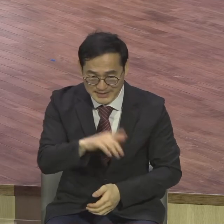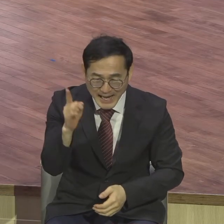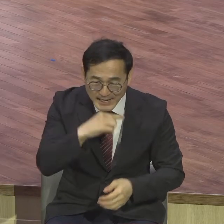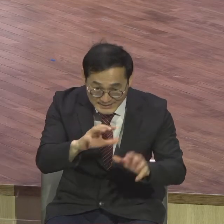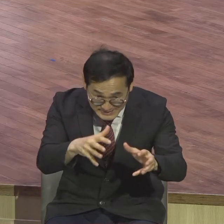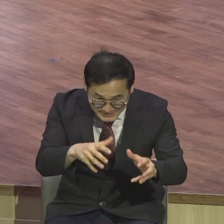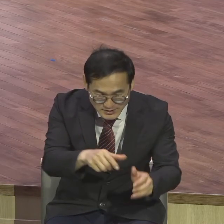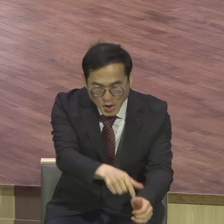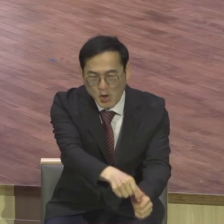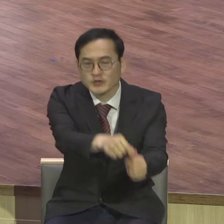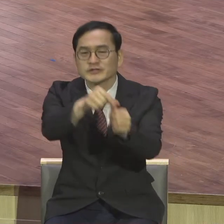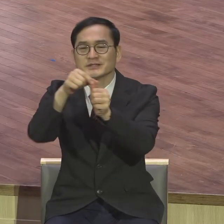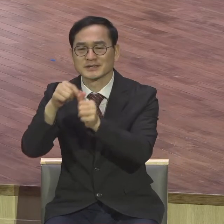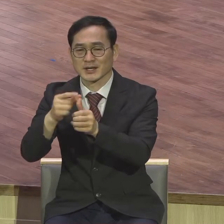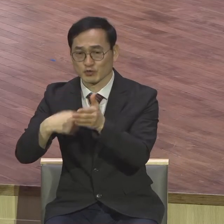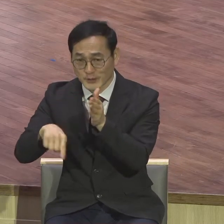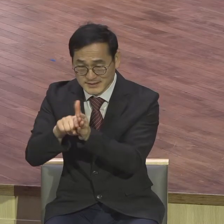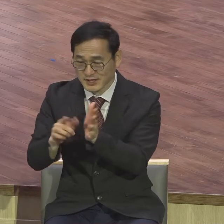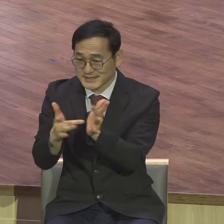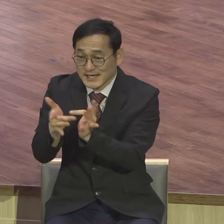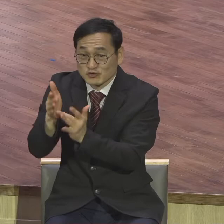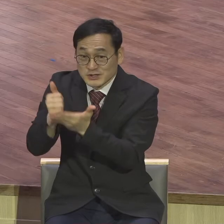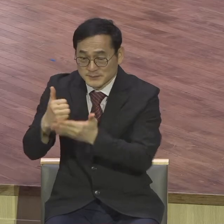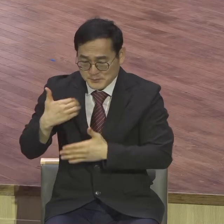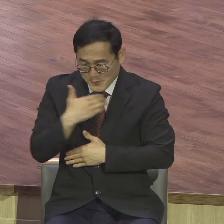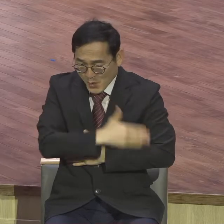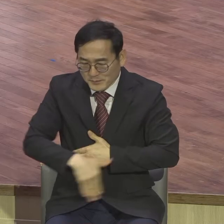대속하기 위하여 자기 몸을 주셨으니,